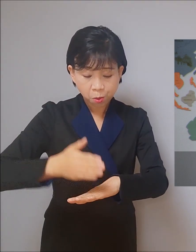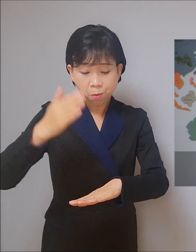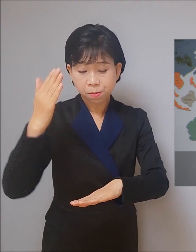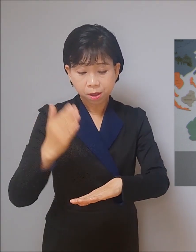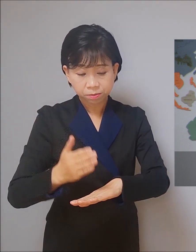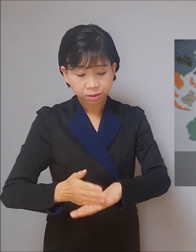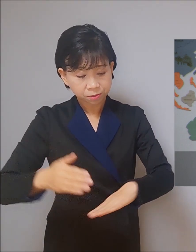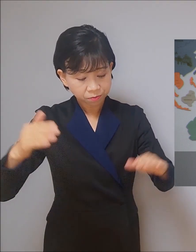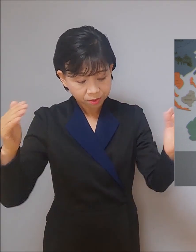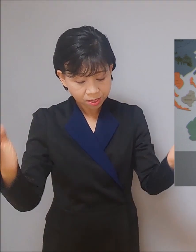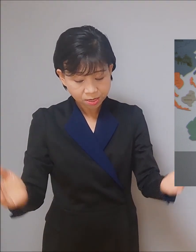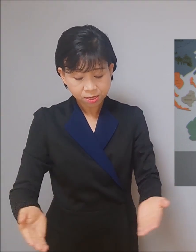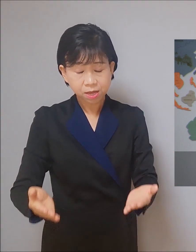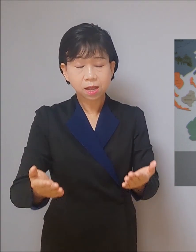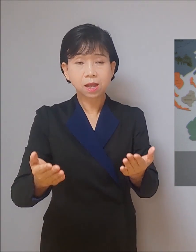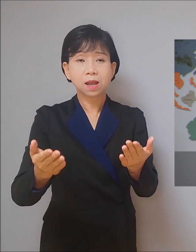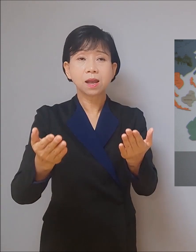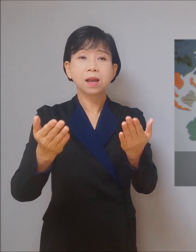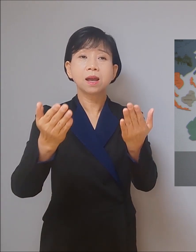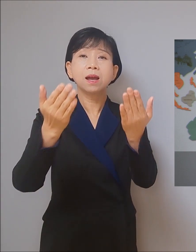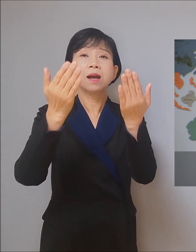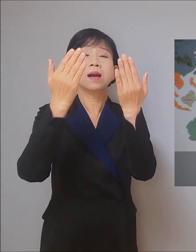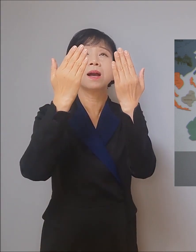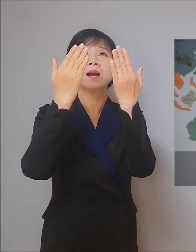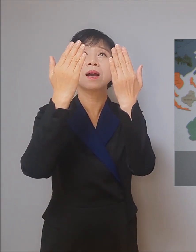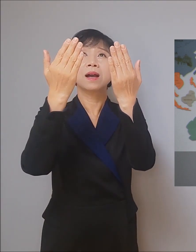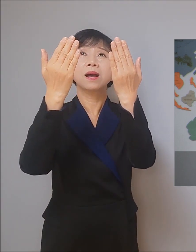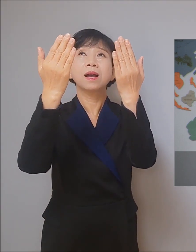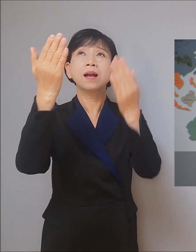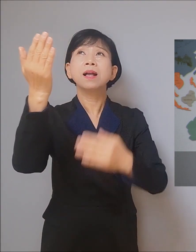주님 고맙습니다.